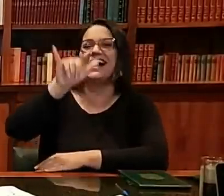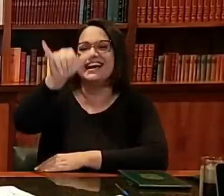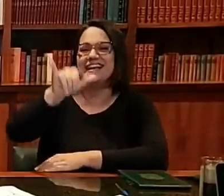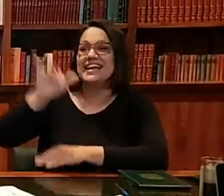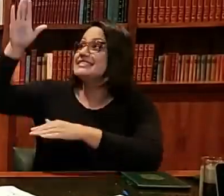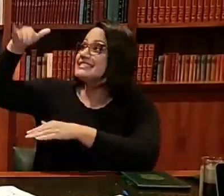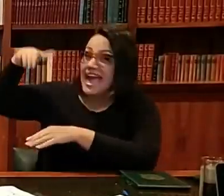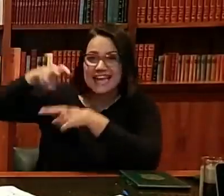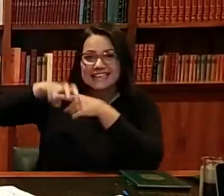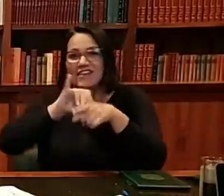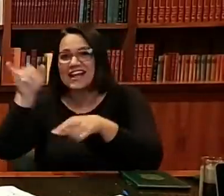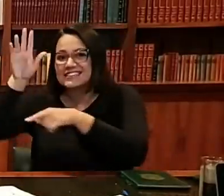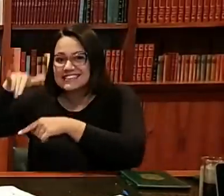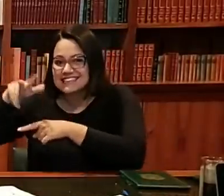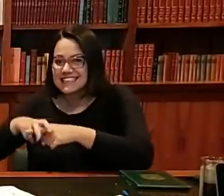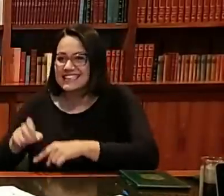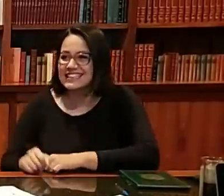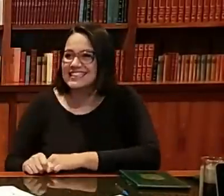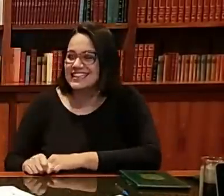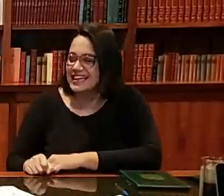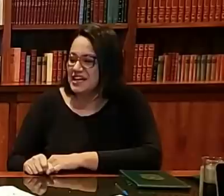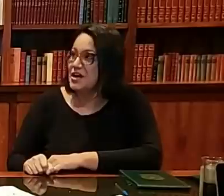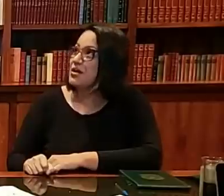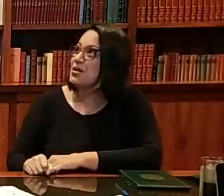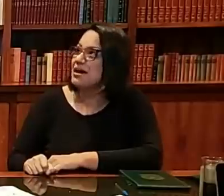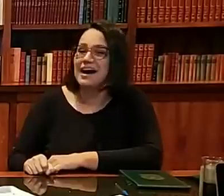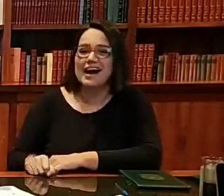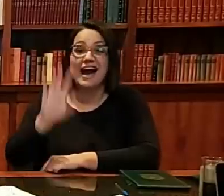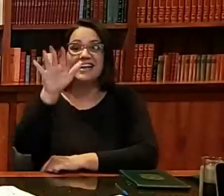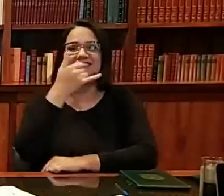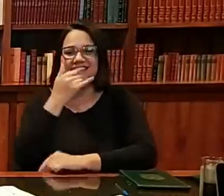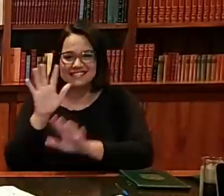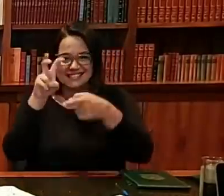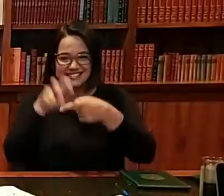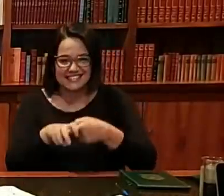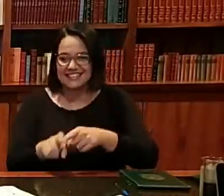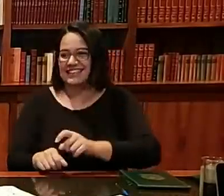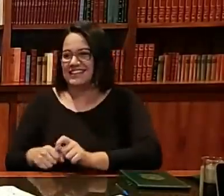E aquela desregulamentação que você fez?